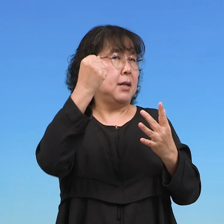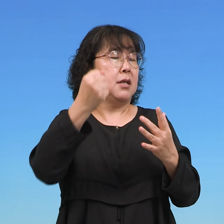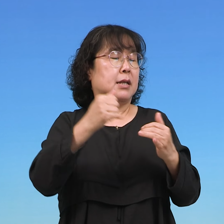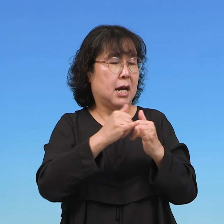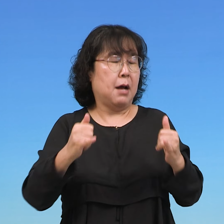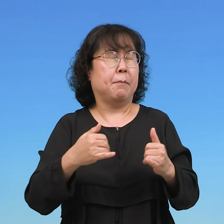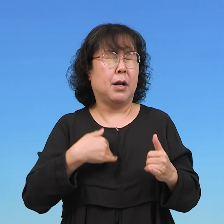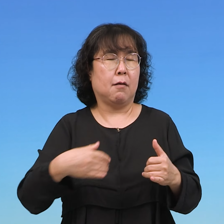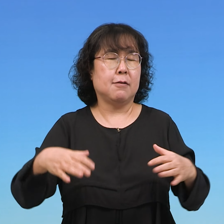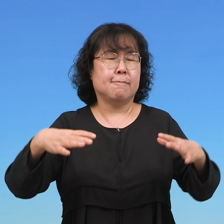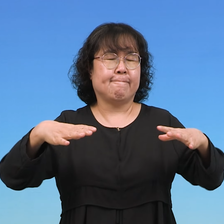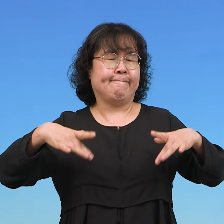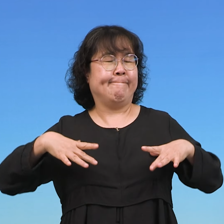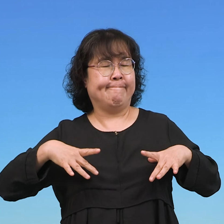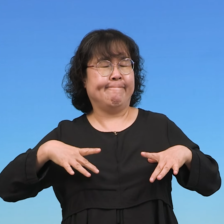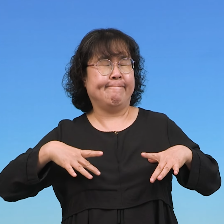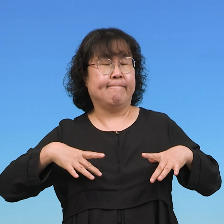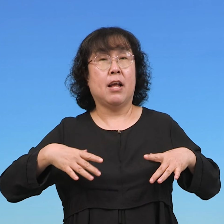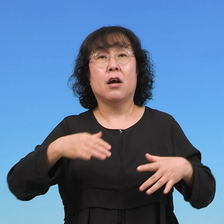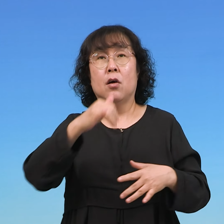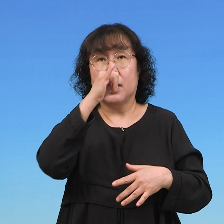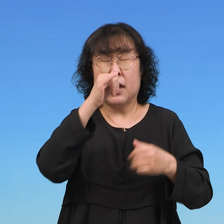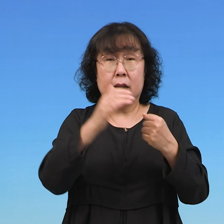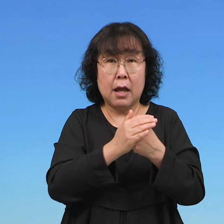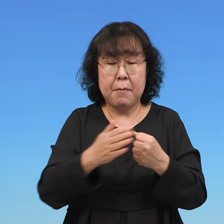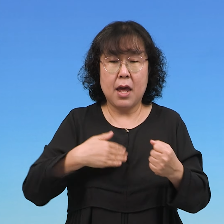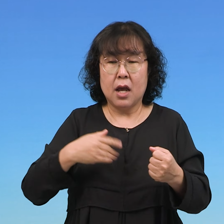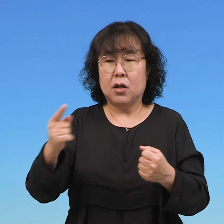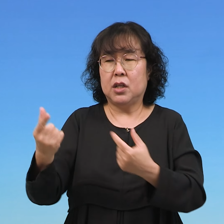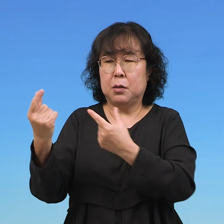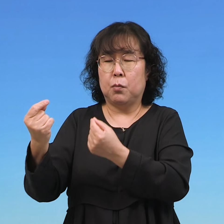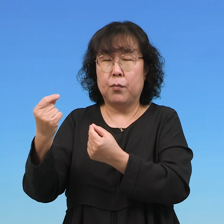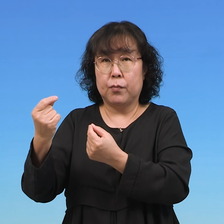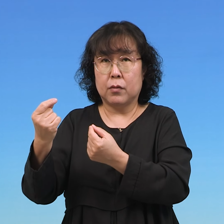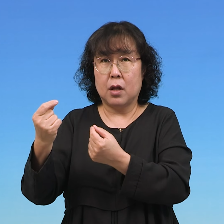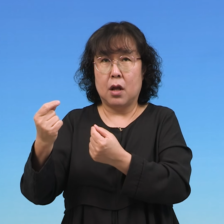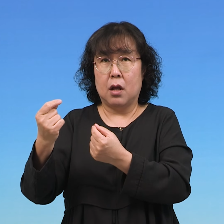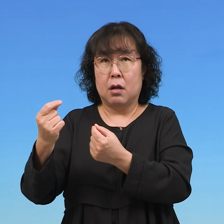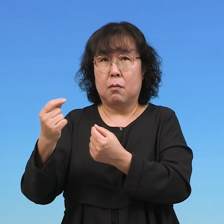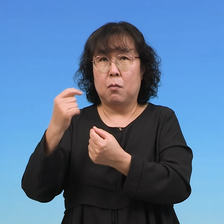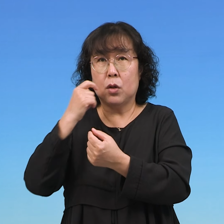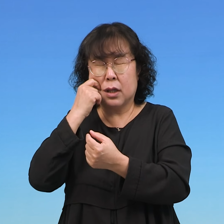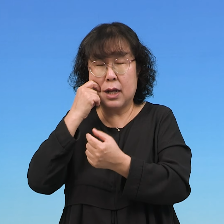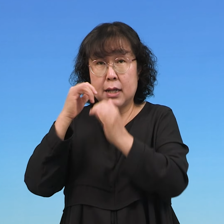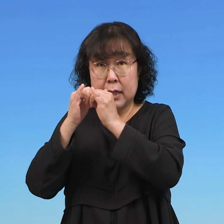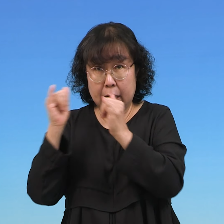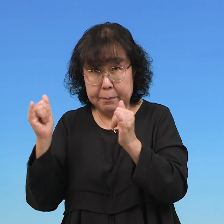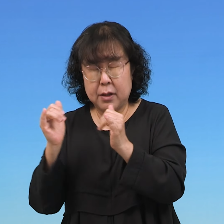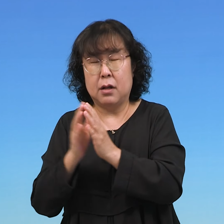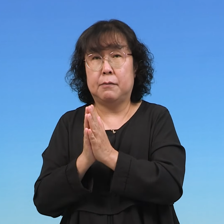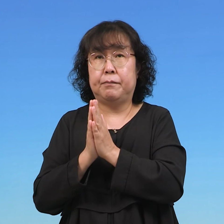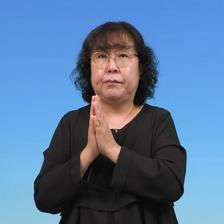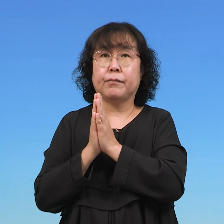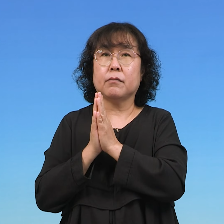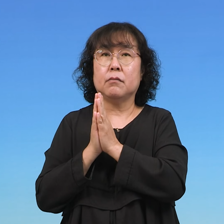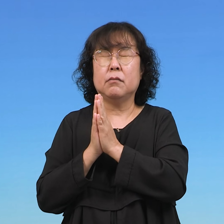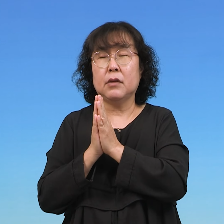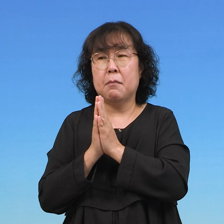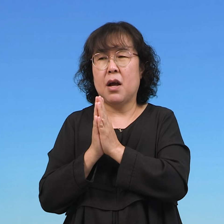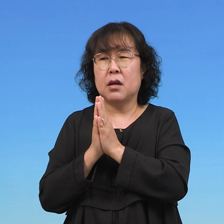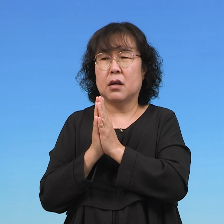우월감을 가지고 그 사람들을 함부로 대하고 무시하고, 그 당시